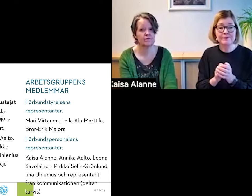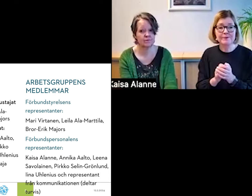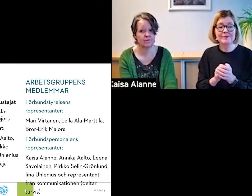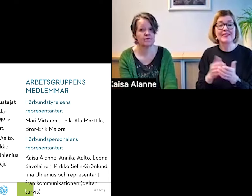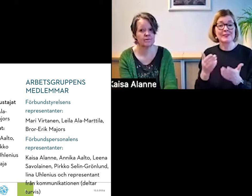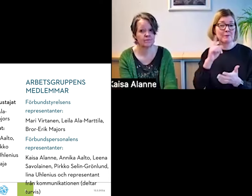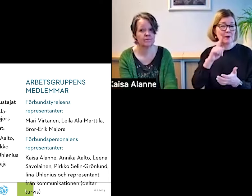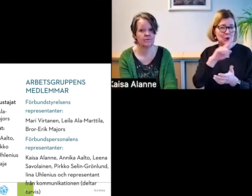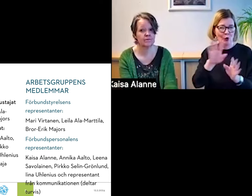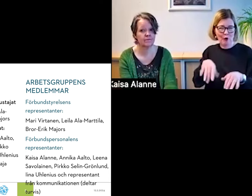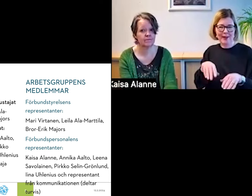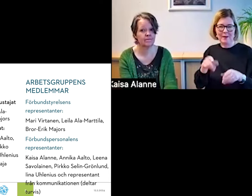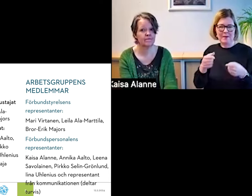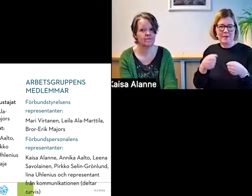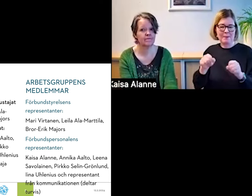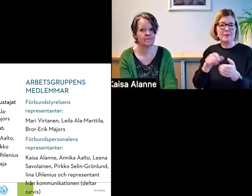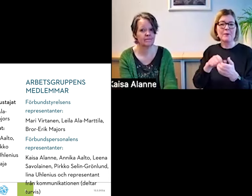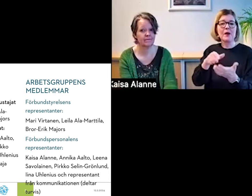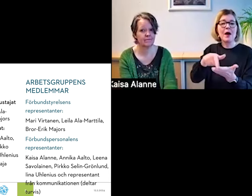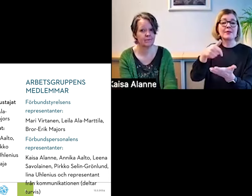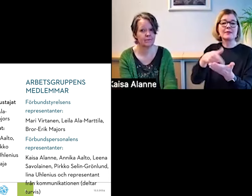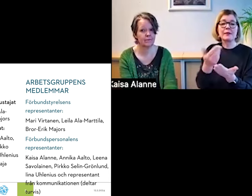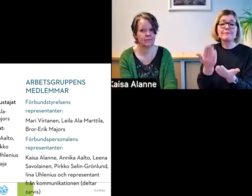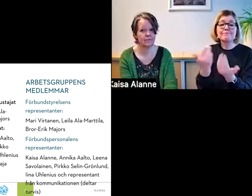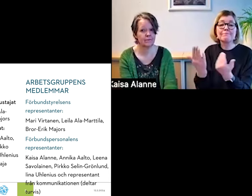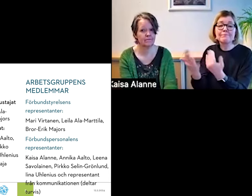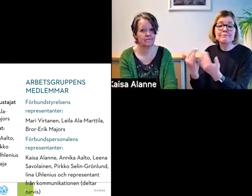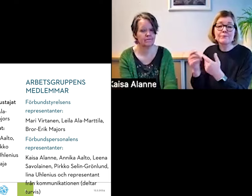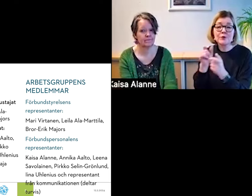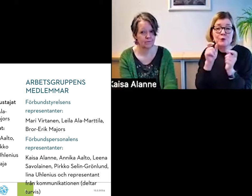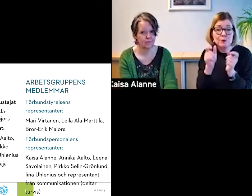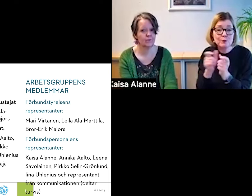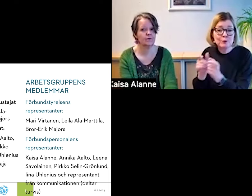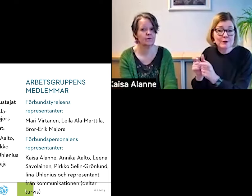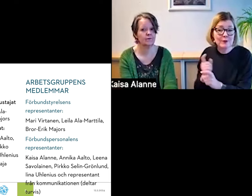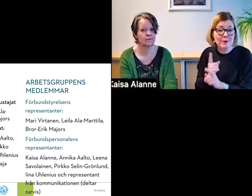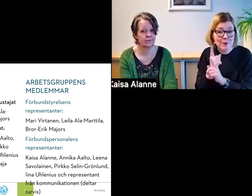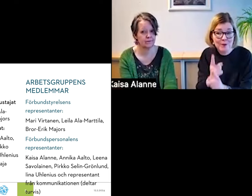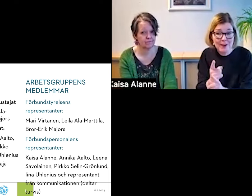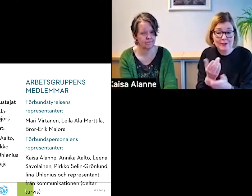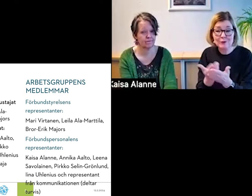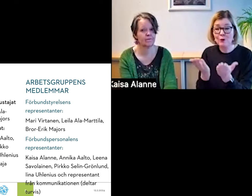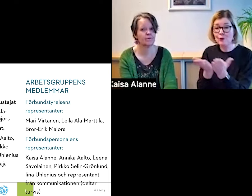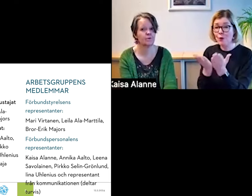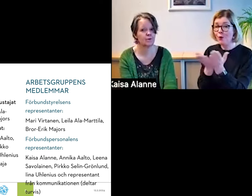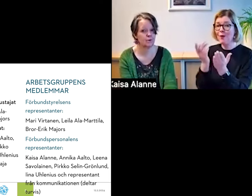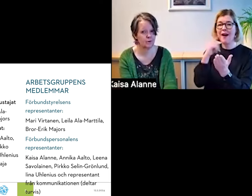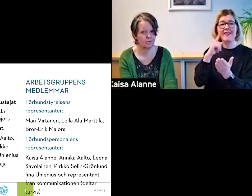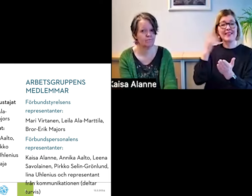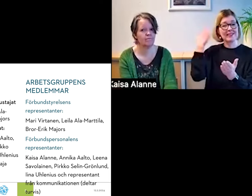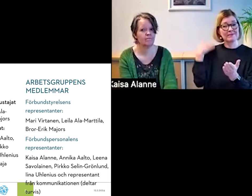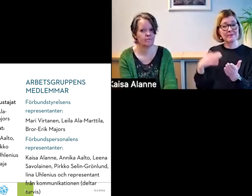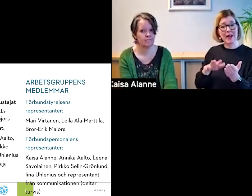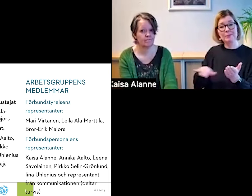ja viittoa yhdessä. Ja tosiaan viime vuonna haastoimme eri yhdistyksiä mukaan